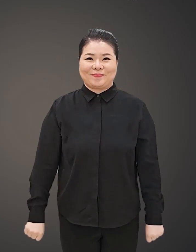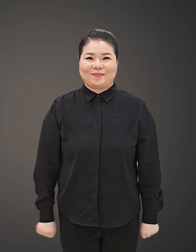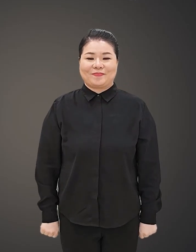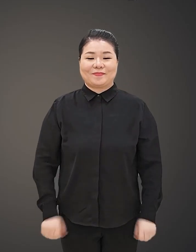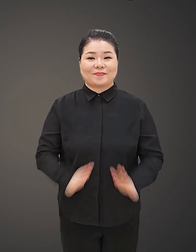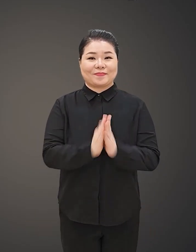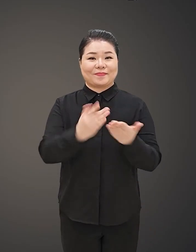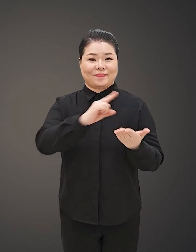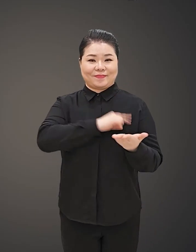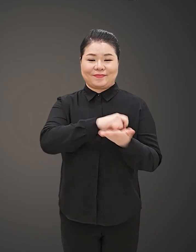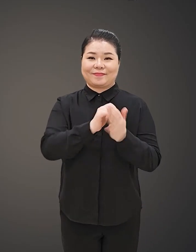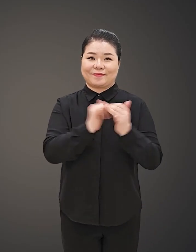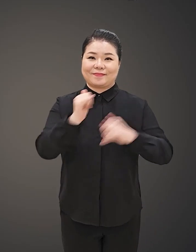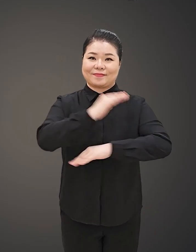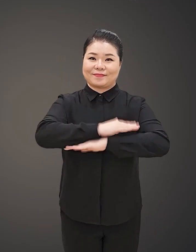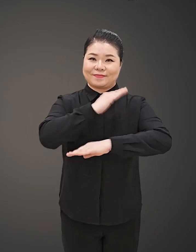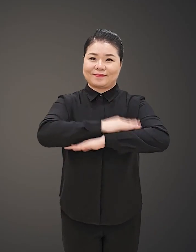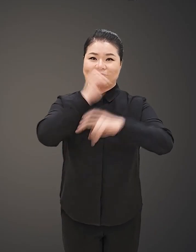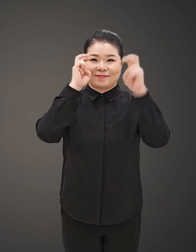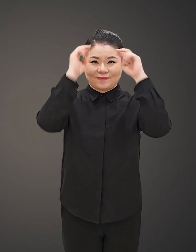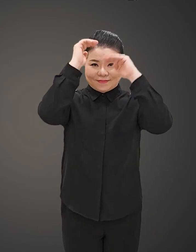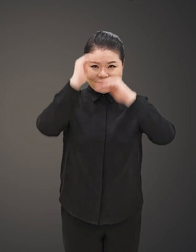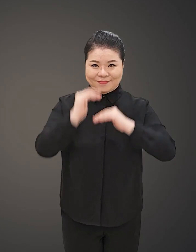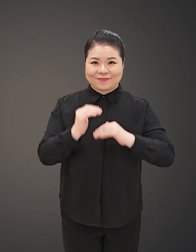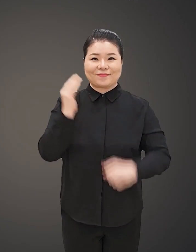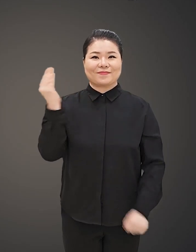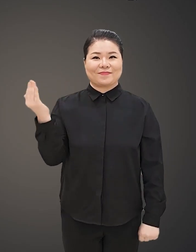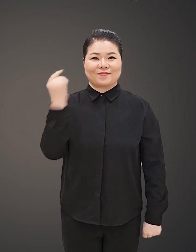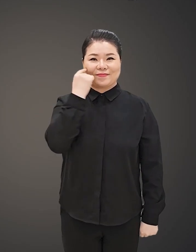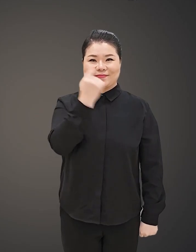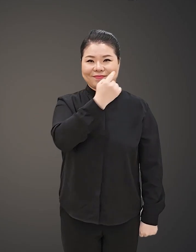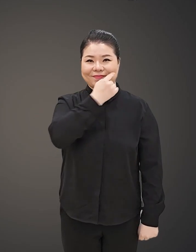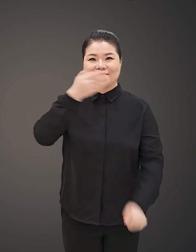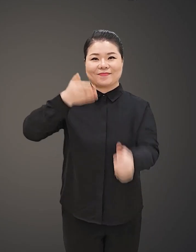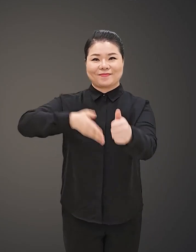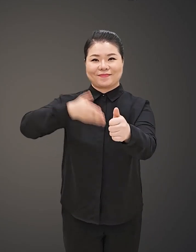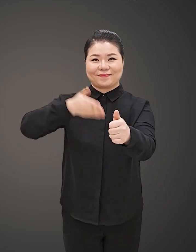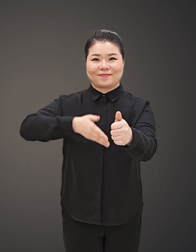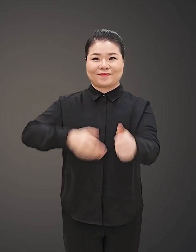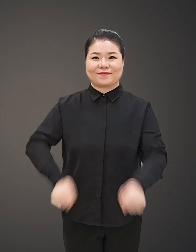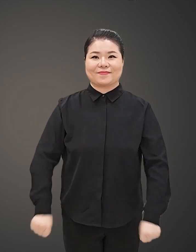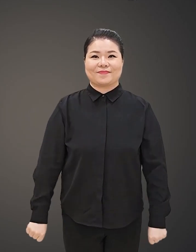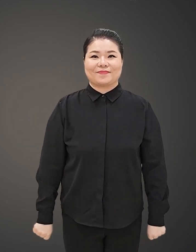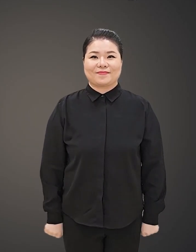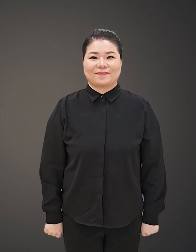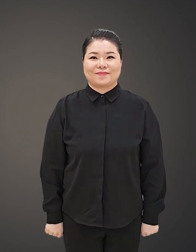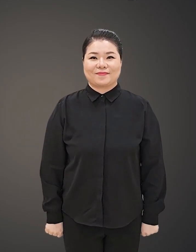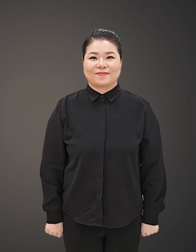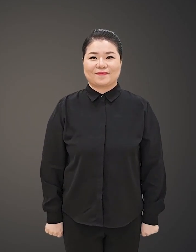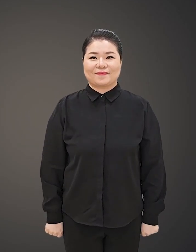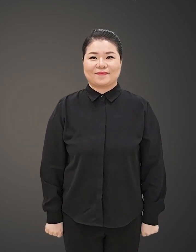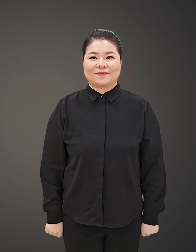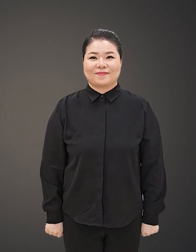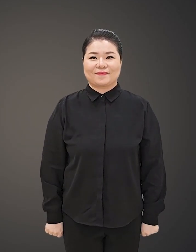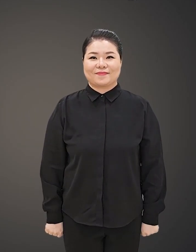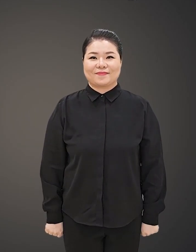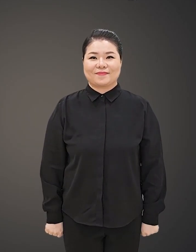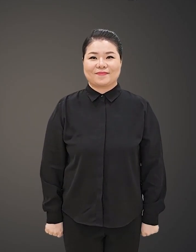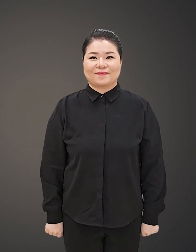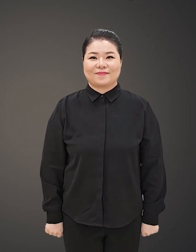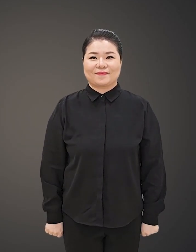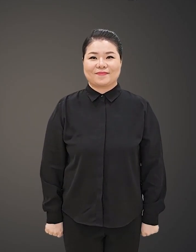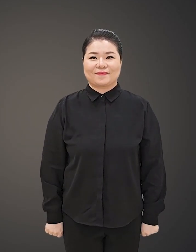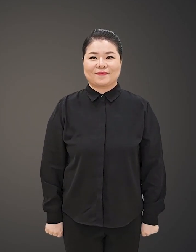도서명 보살핌의 경제학. 저자 달라이 라마. 낭독 김승우.